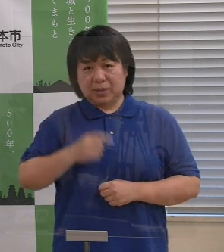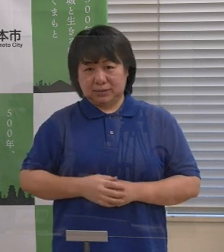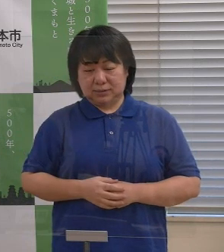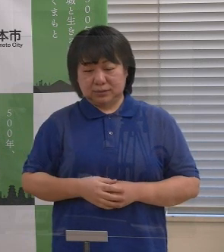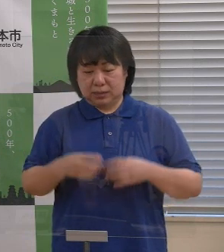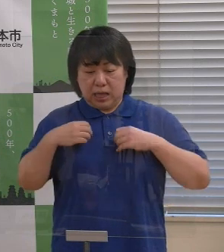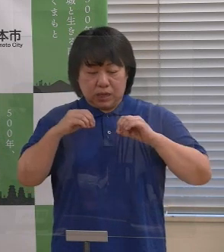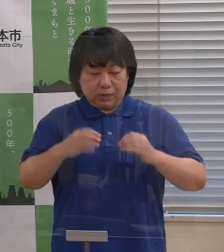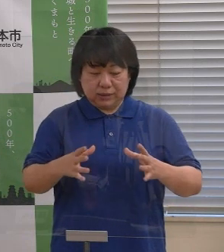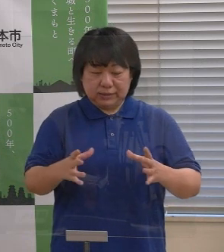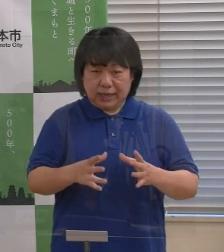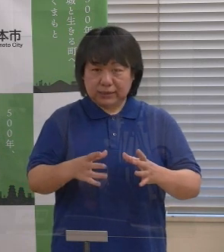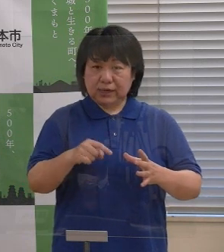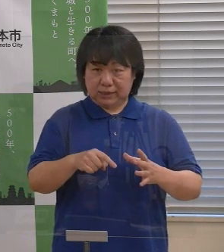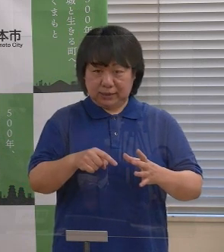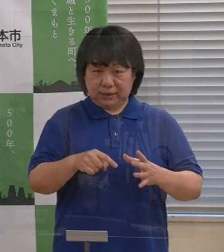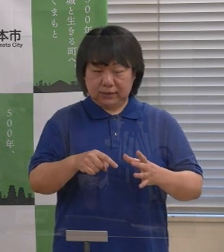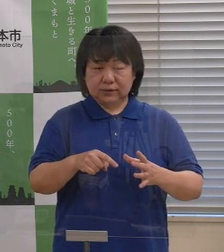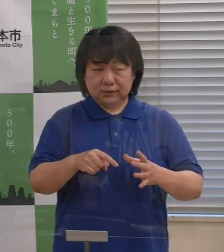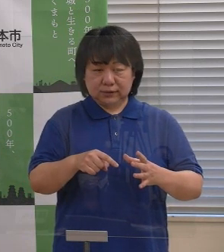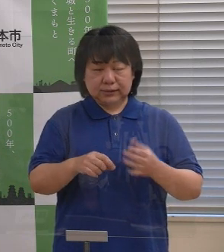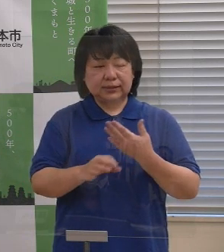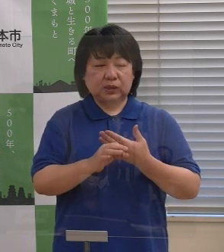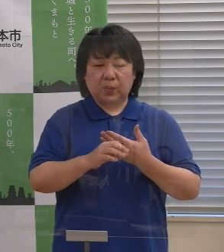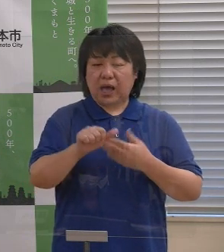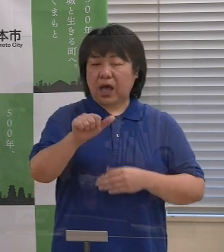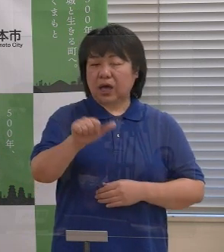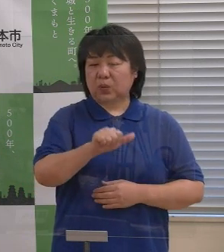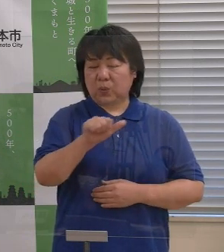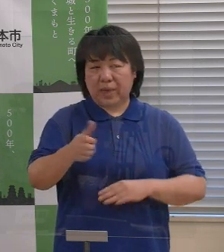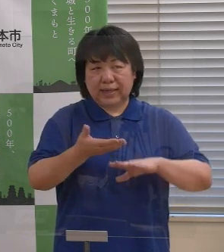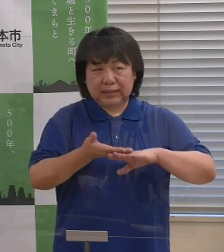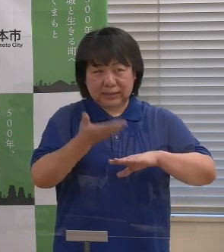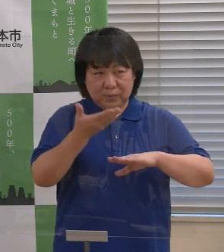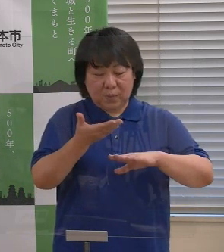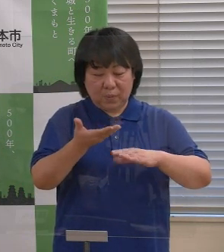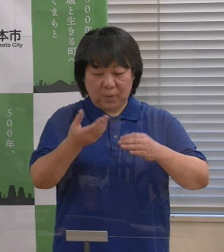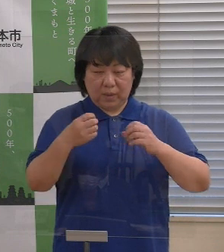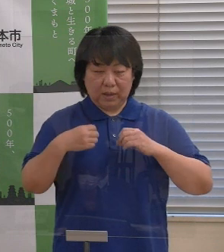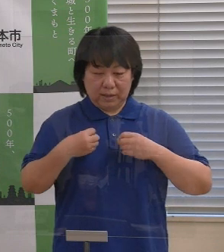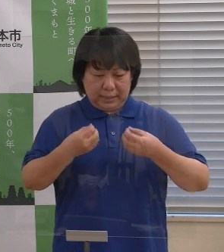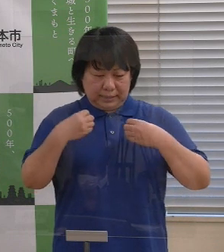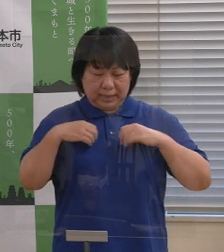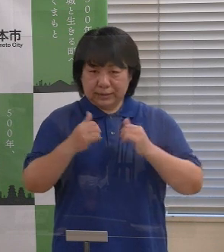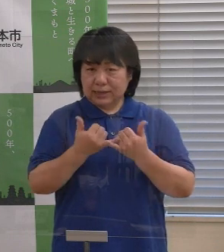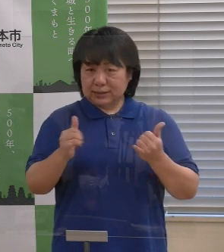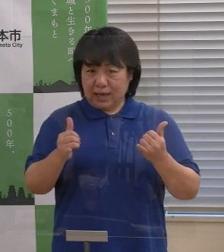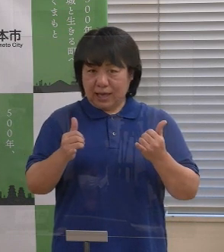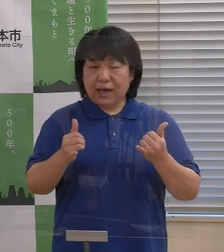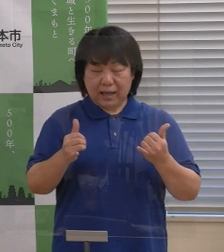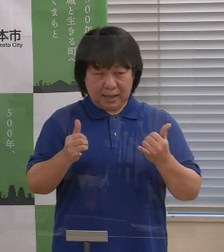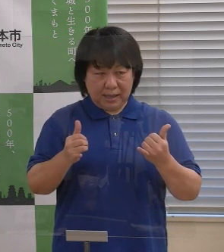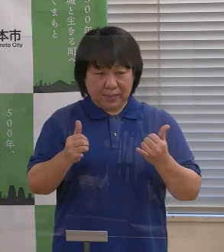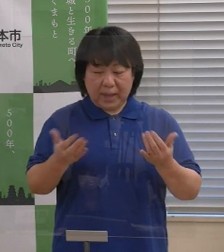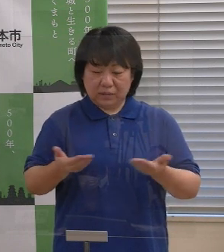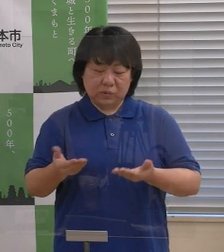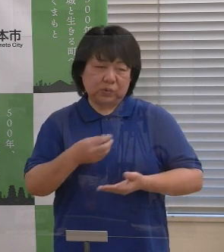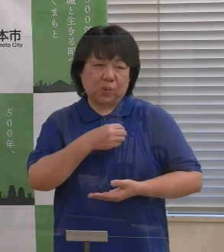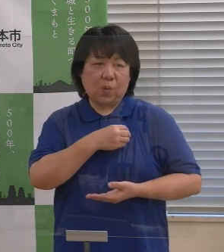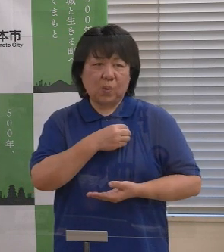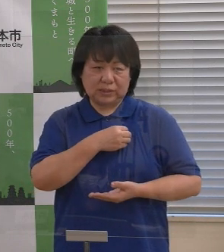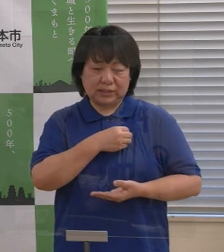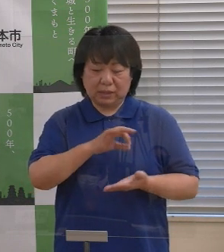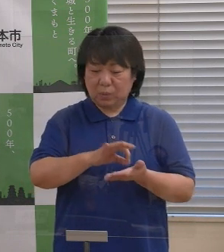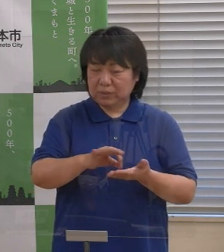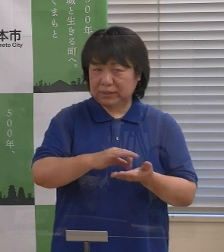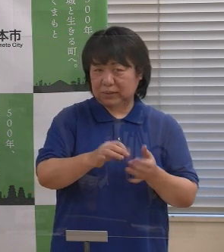するということで、まあ、例えば5名以上のですね、感染者がそのお店の従業員あるいは利